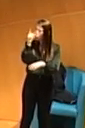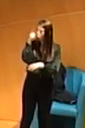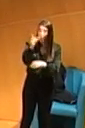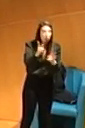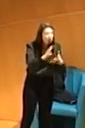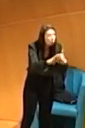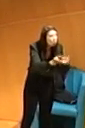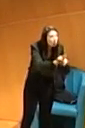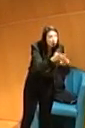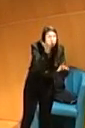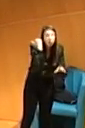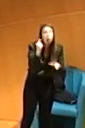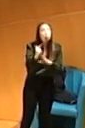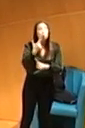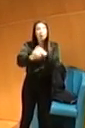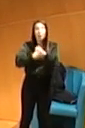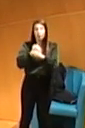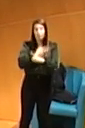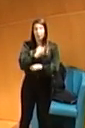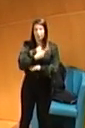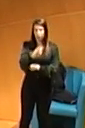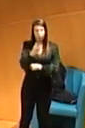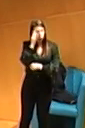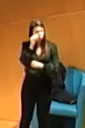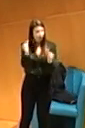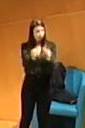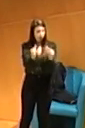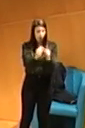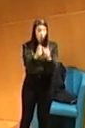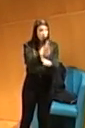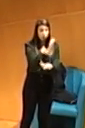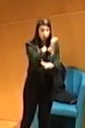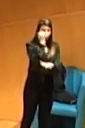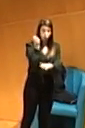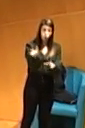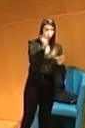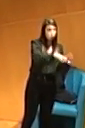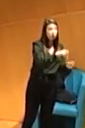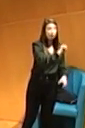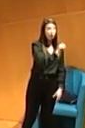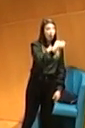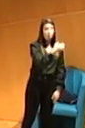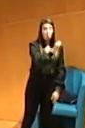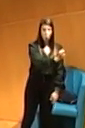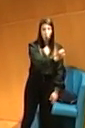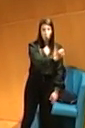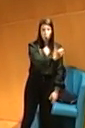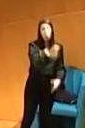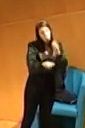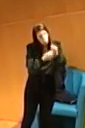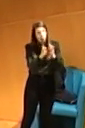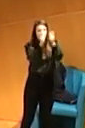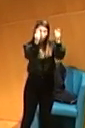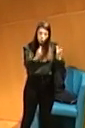Toulouse, je ne sais pas, où en deuxième année de médecine, les étudiants font un stage en IME ou en établissement